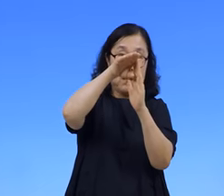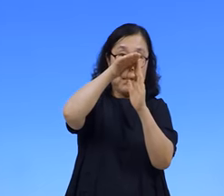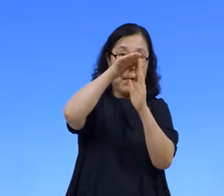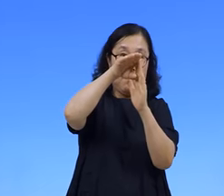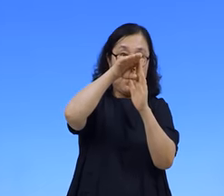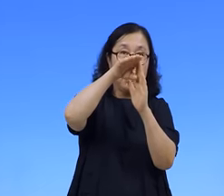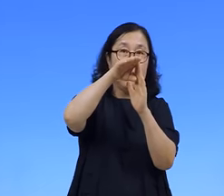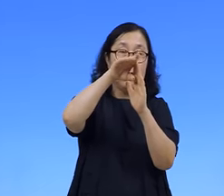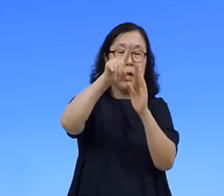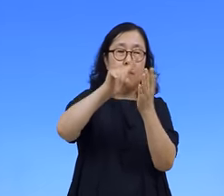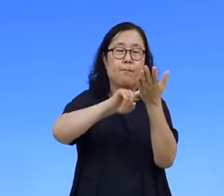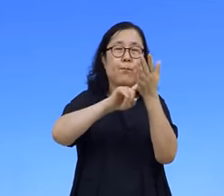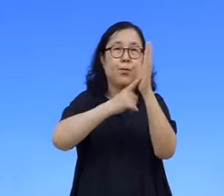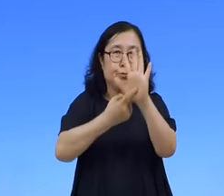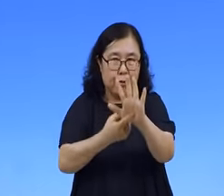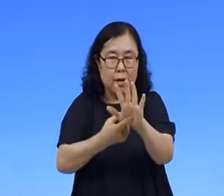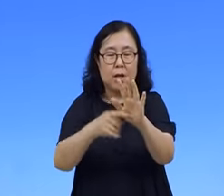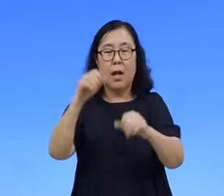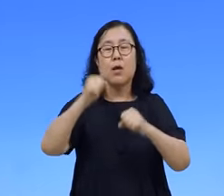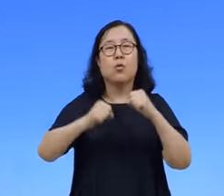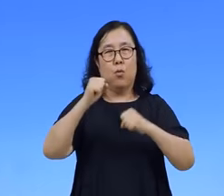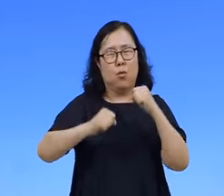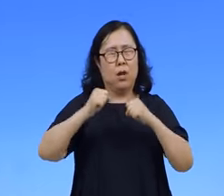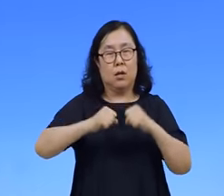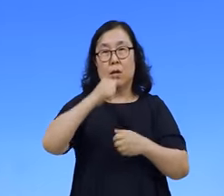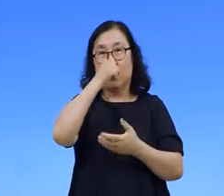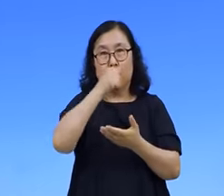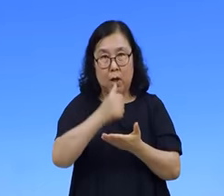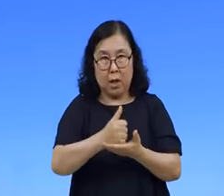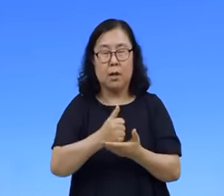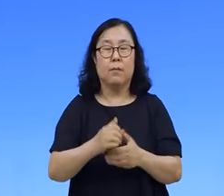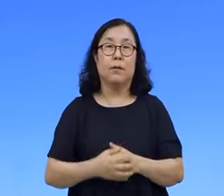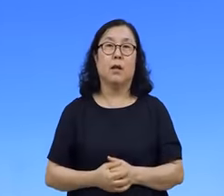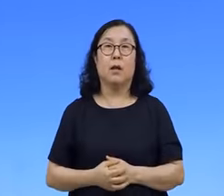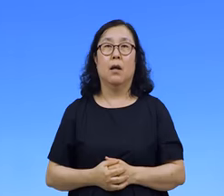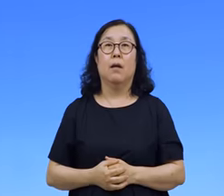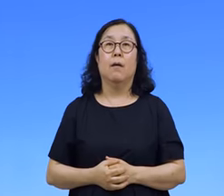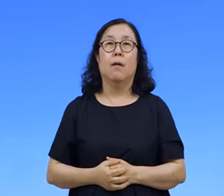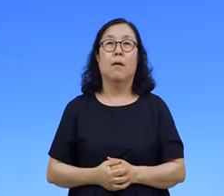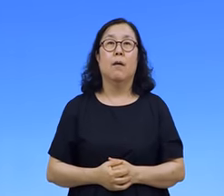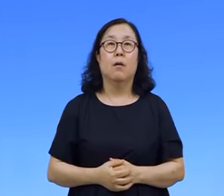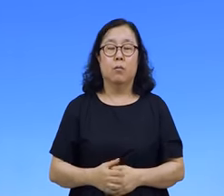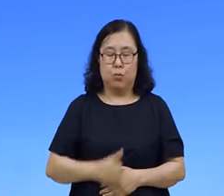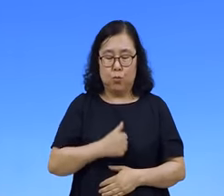표출되는 게 행동으로 나타나는 죄라는 겁니다. 분노도 마찬가지예요.